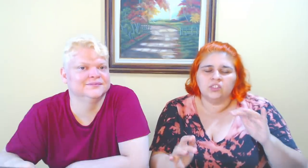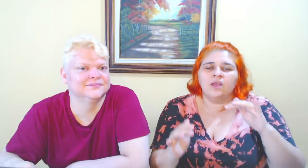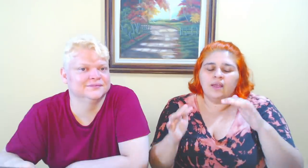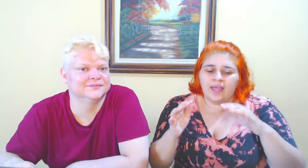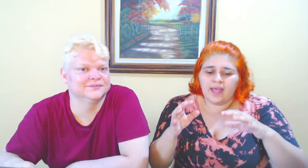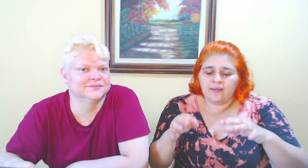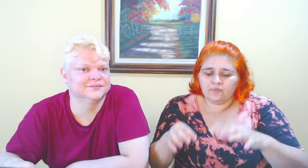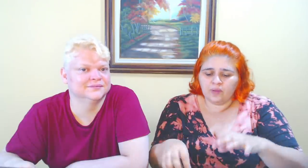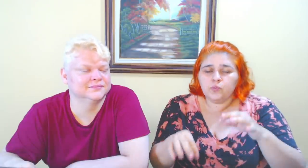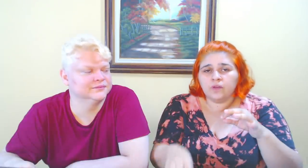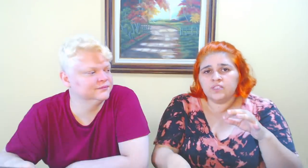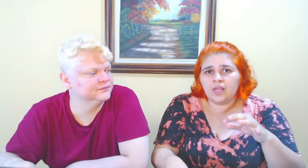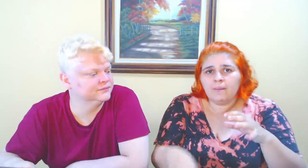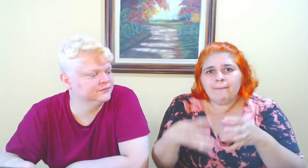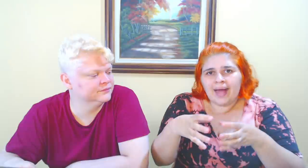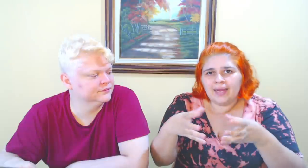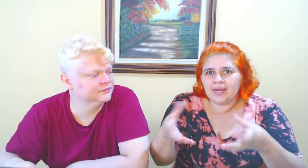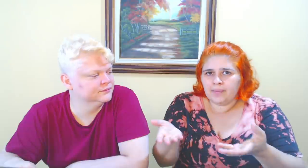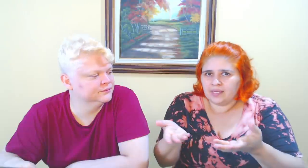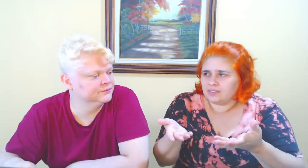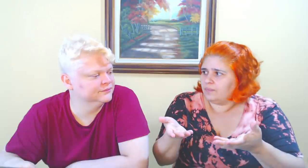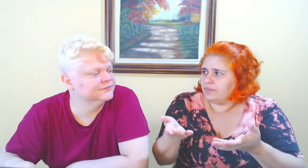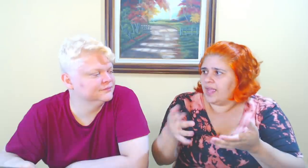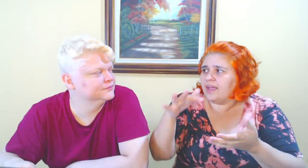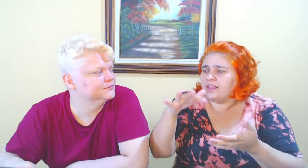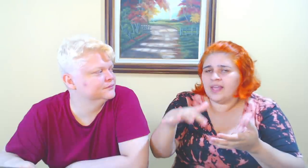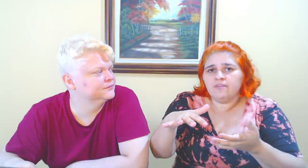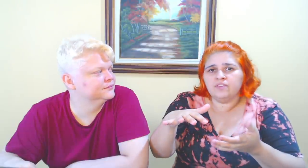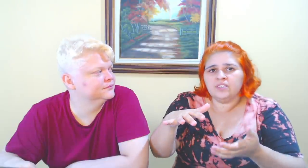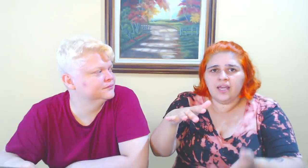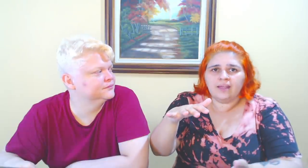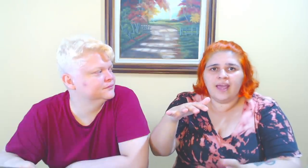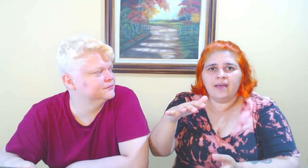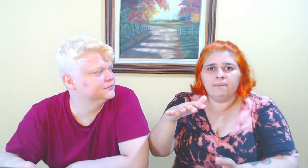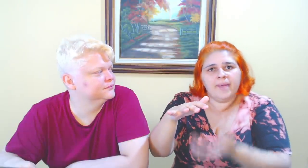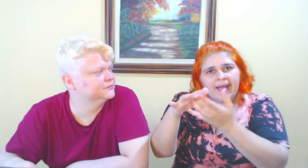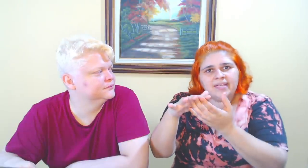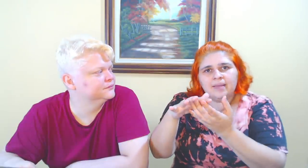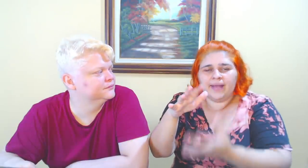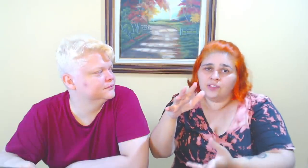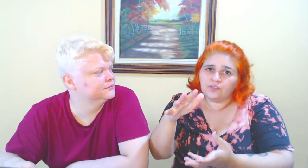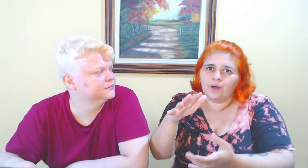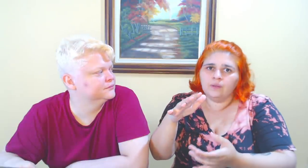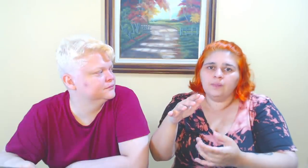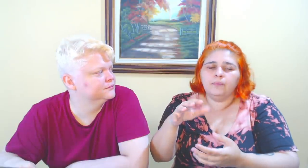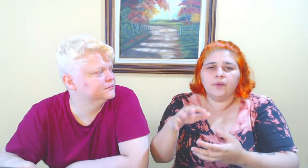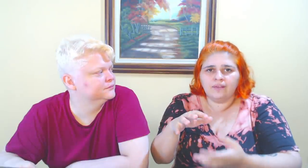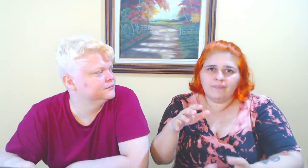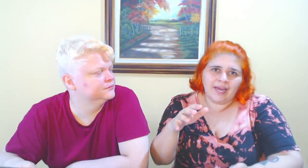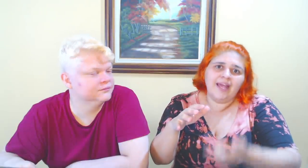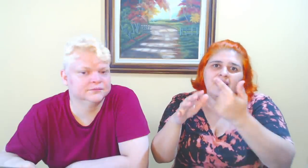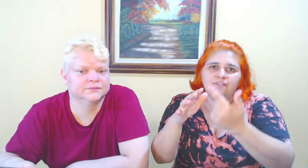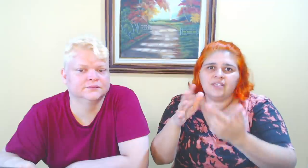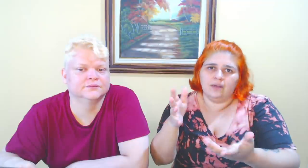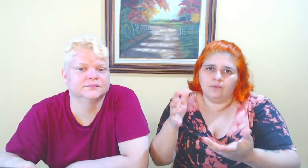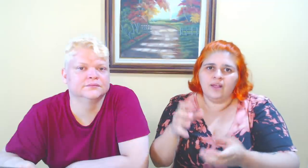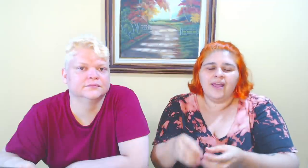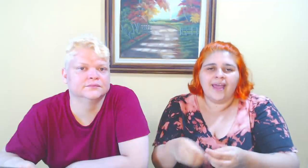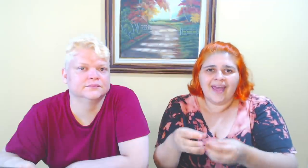Vamos supor Que você tem Uma bala na mesa E aí você quer Pegar essa bala de volta Porque ela é reversão Ela